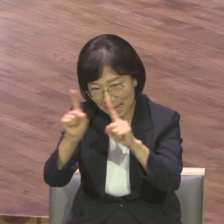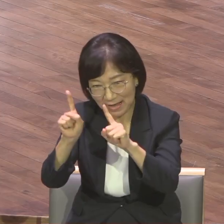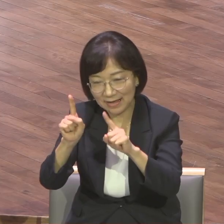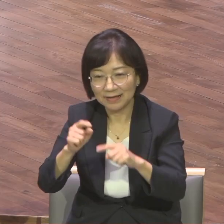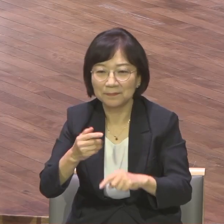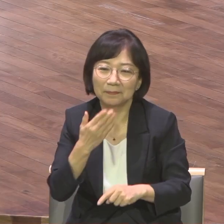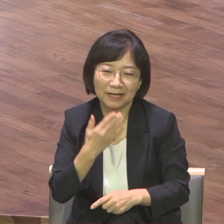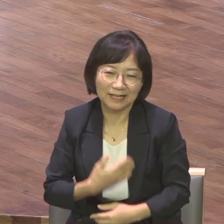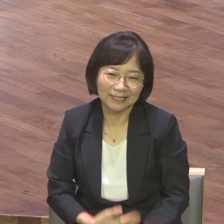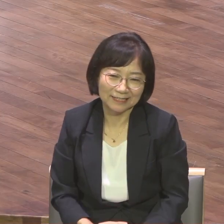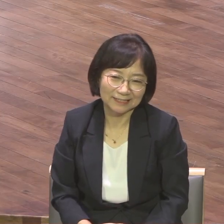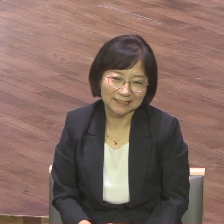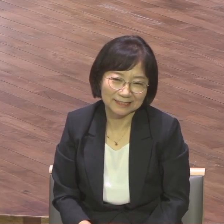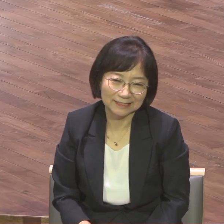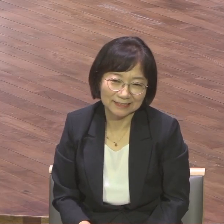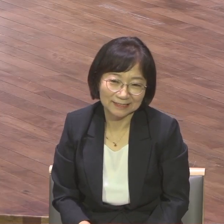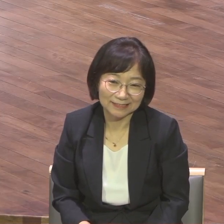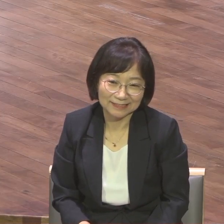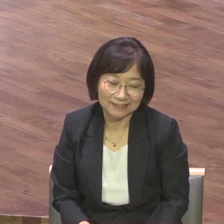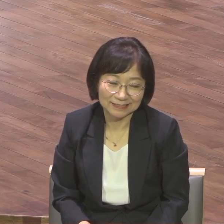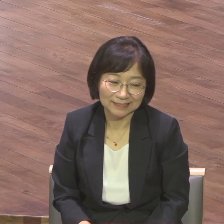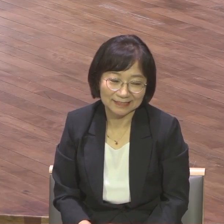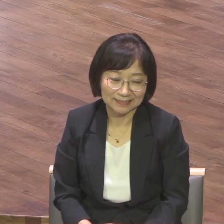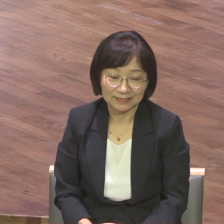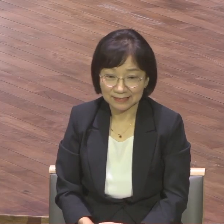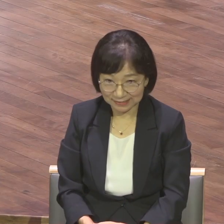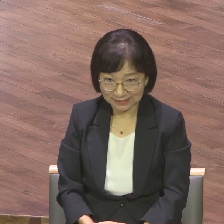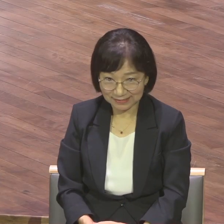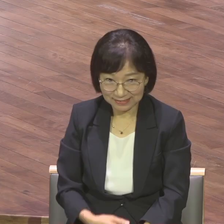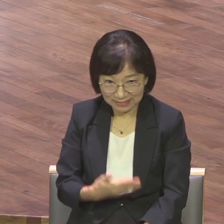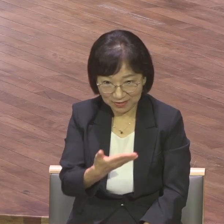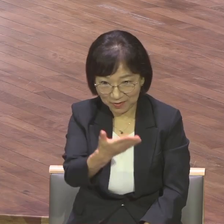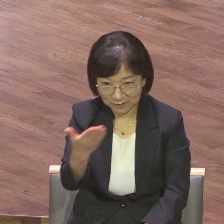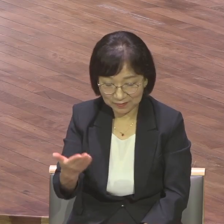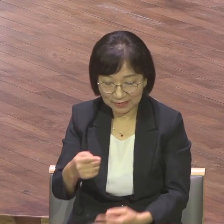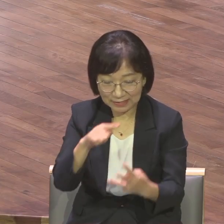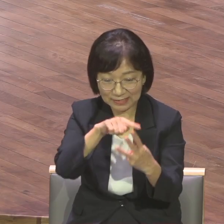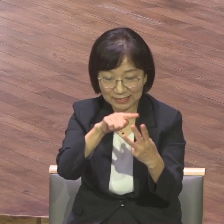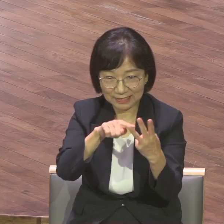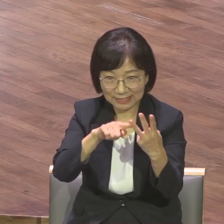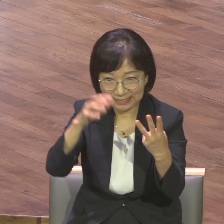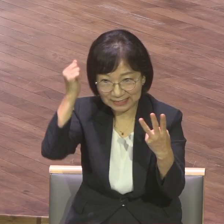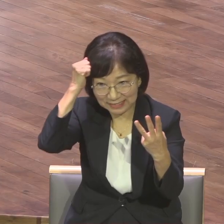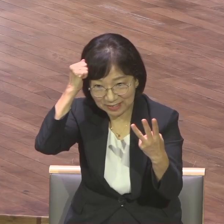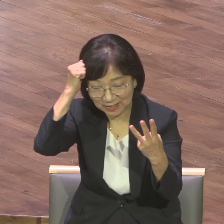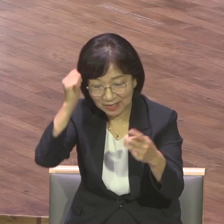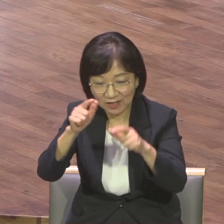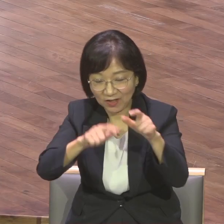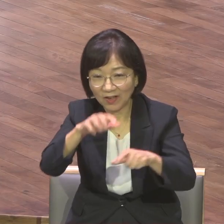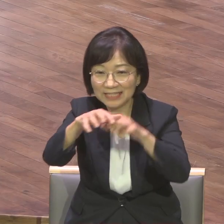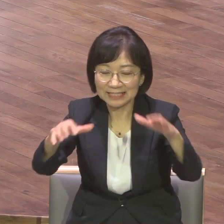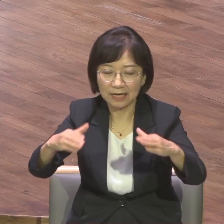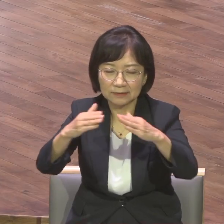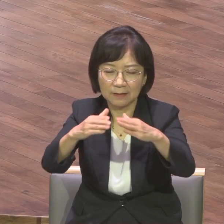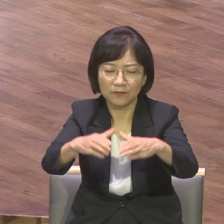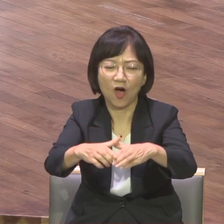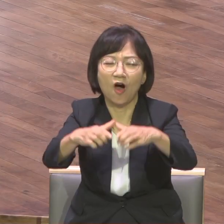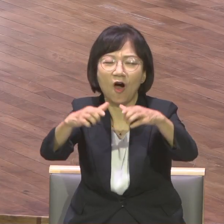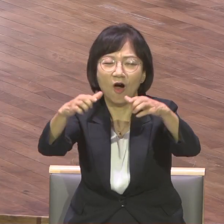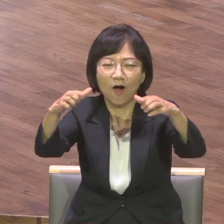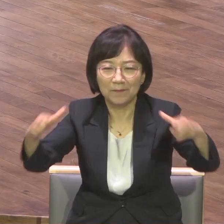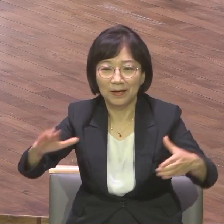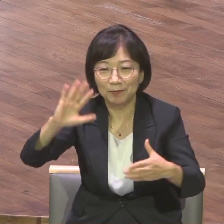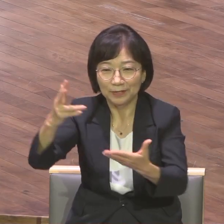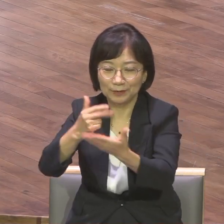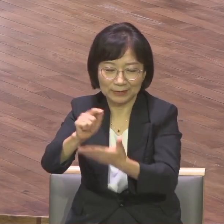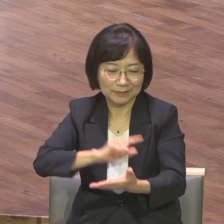방법이에요. 아멘. 아멘. 이 사실 붙잡고 현장 장막들 옆에 나가는 예언가족들 다 되시기를 주님으로